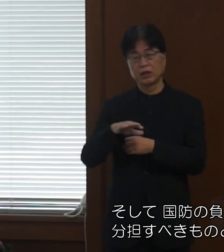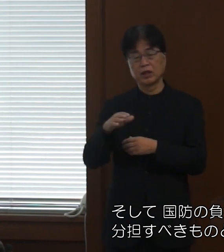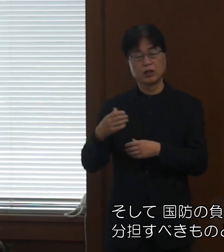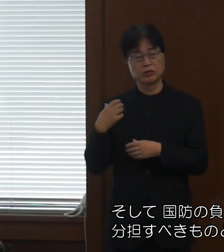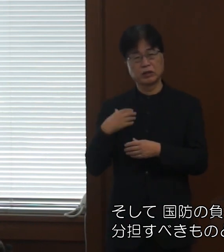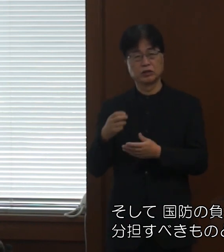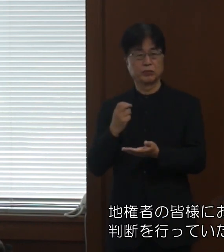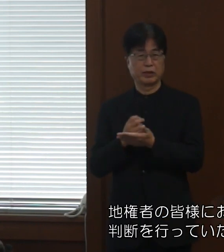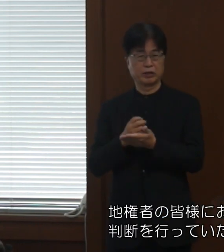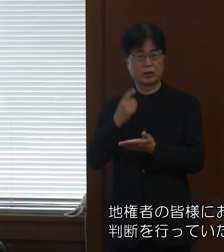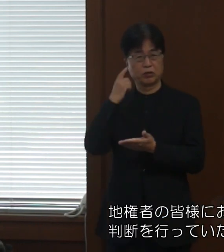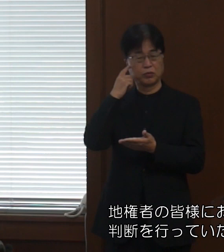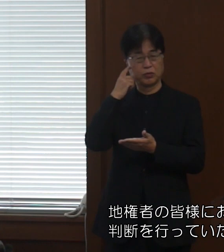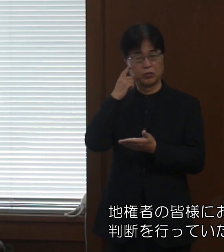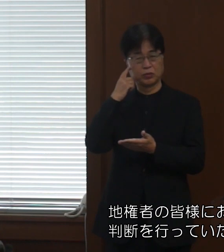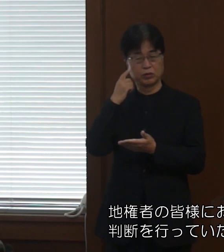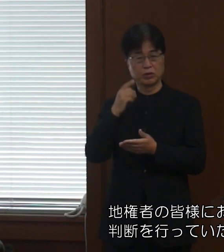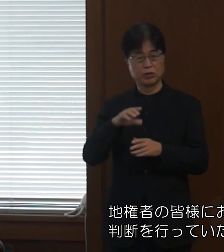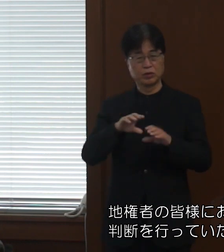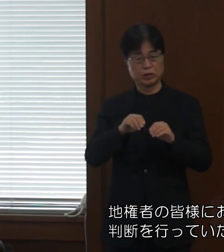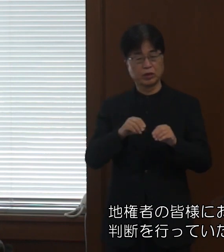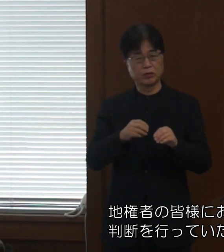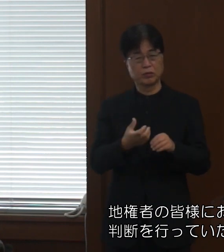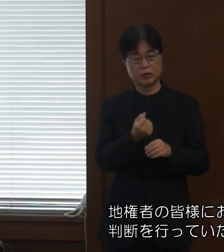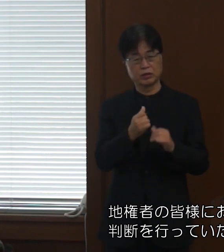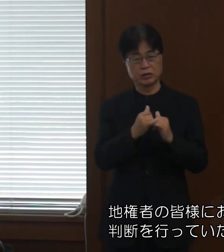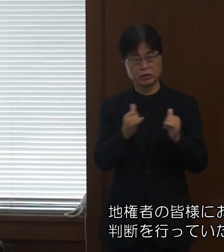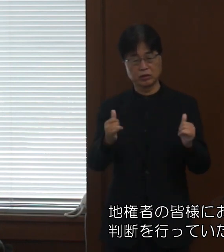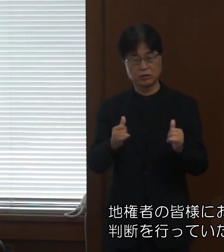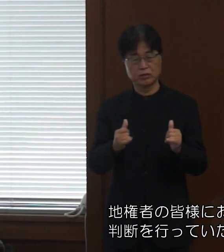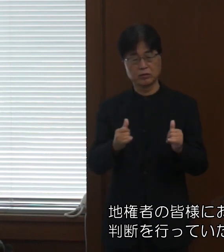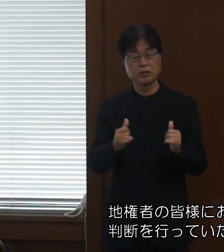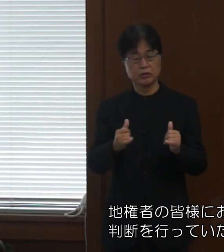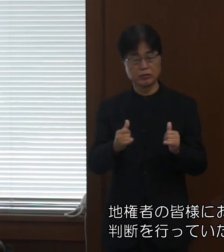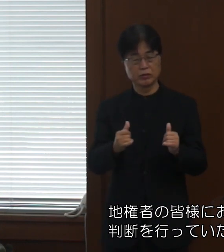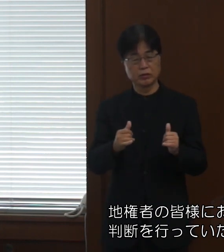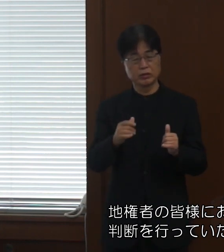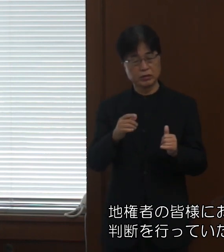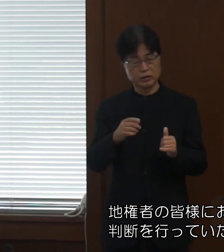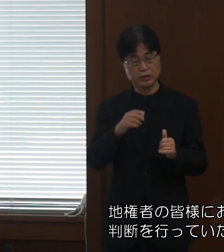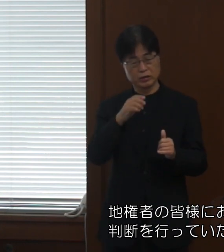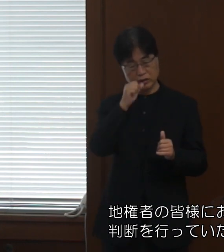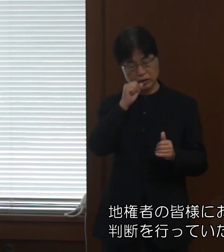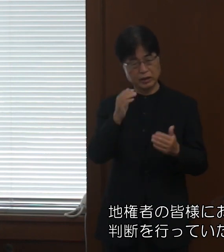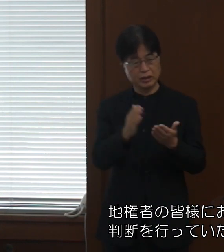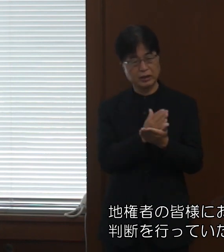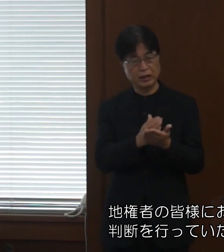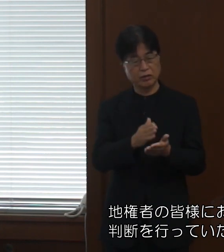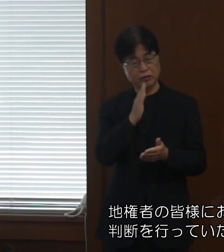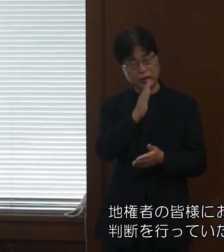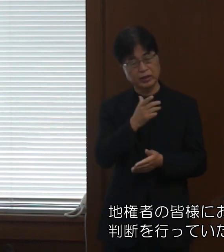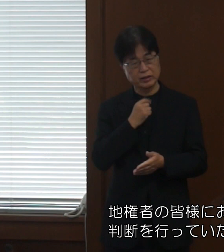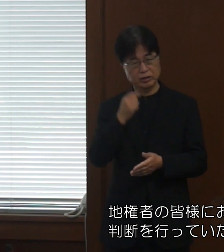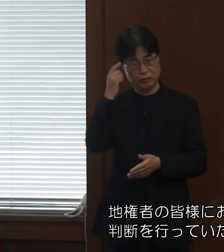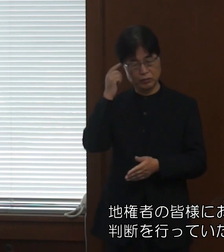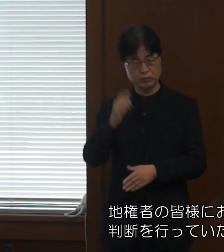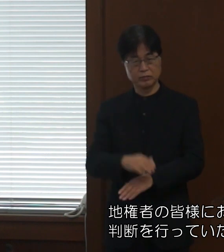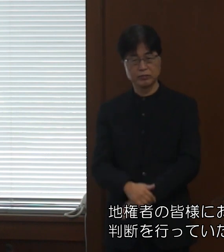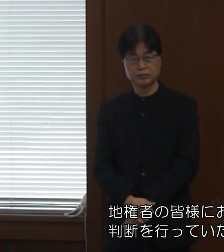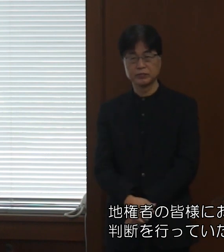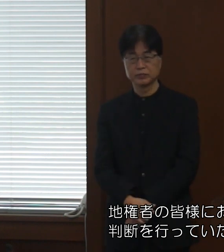考えておりますので地権者の皆様におかれましても然るべき判断を行っていただきたいと思います